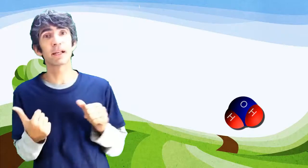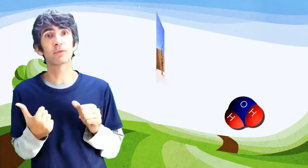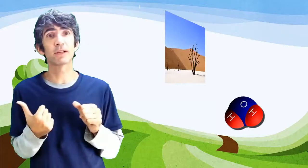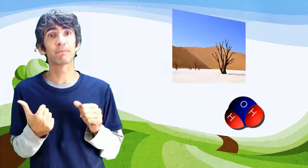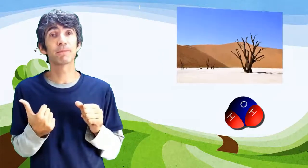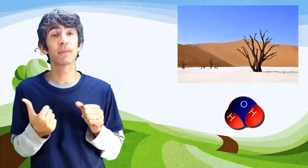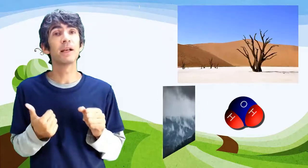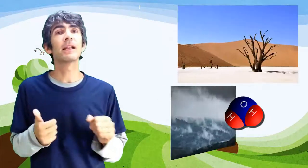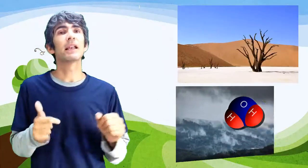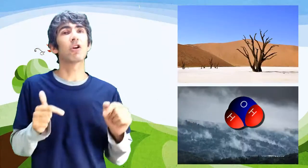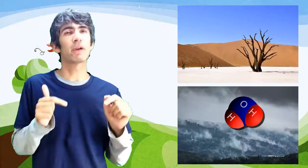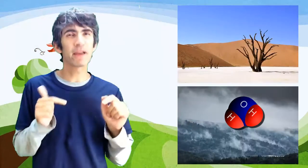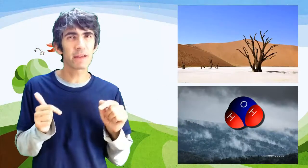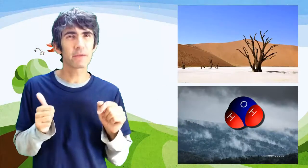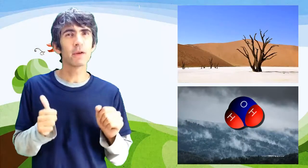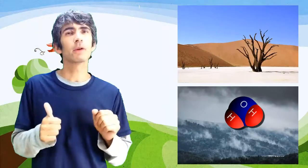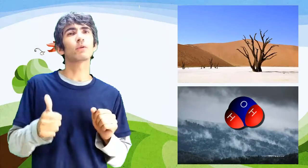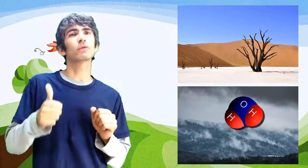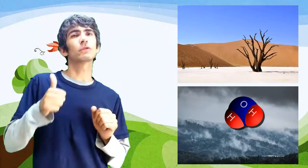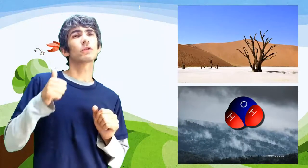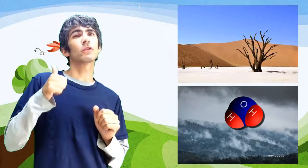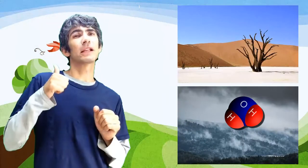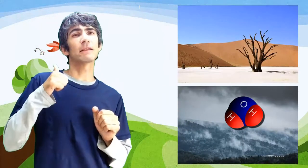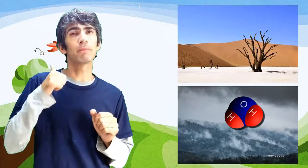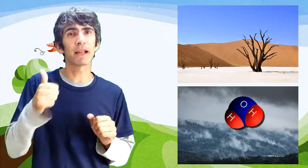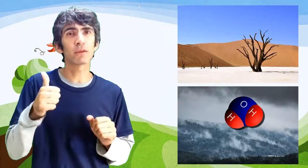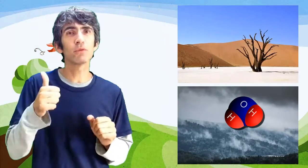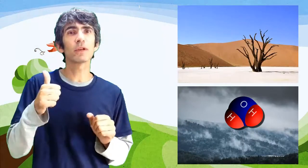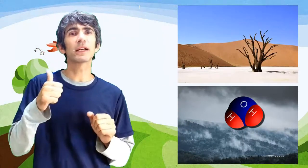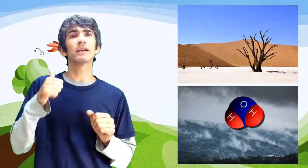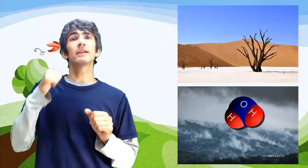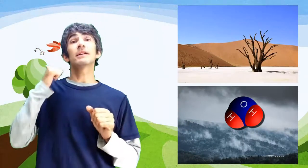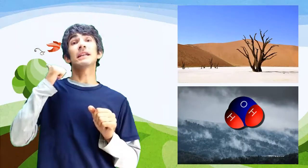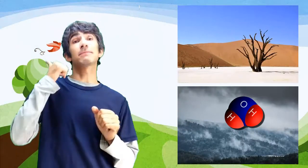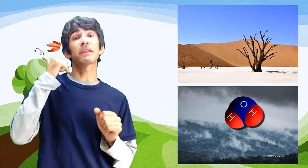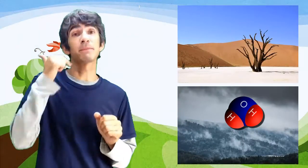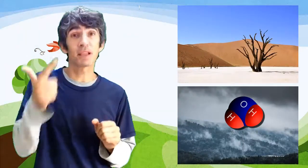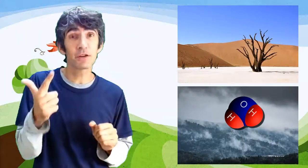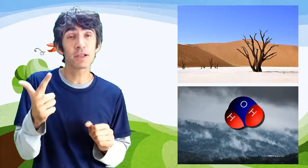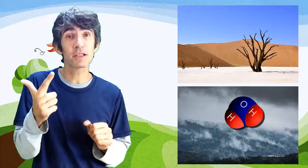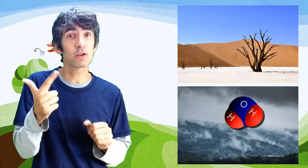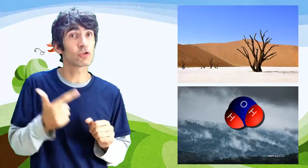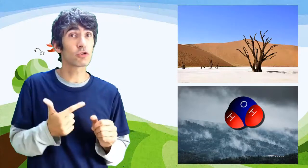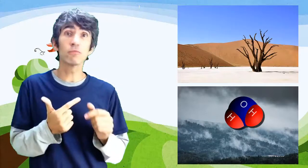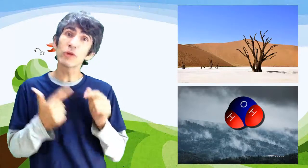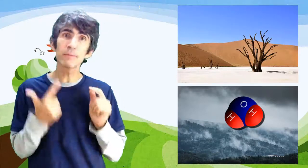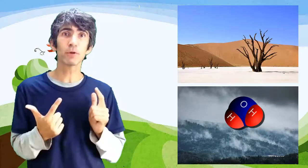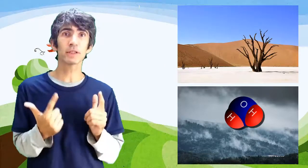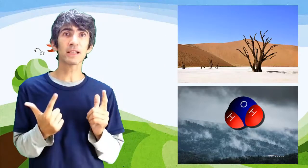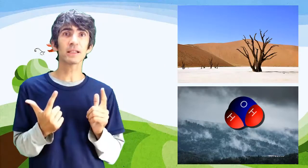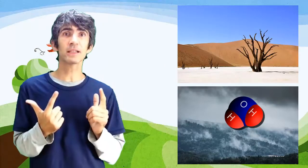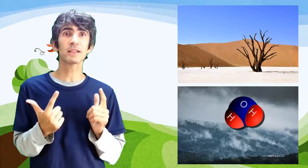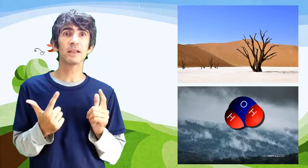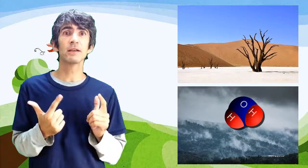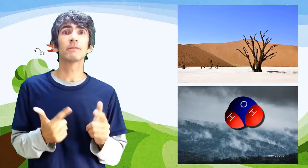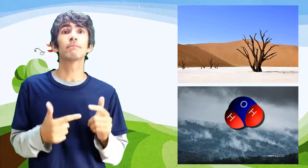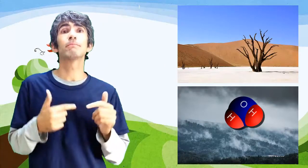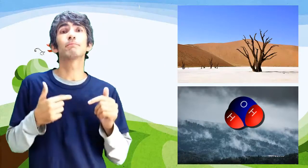temperatura. La humedad, junto con la temperatura y las precipitaciones, son muy importantes,